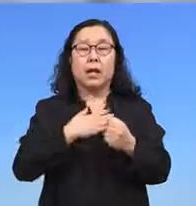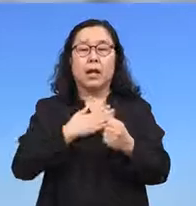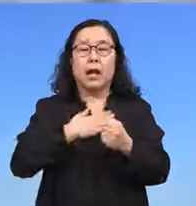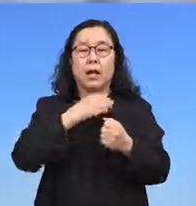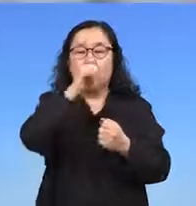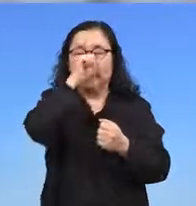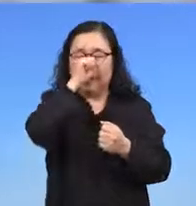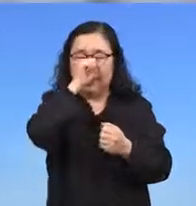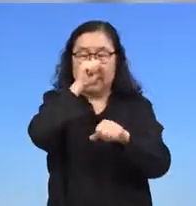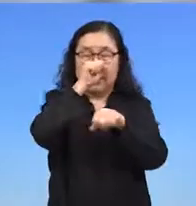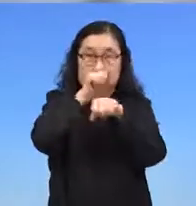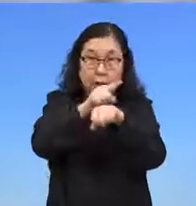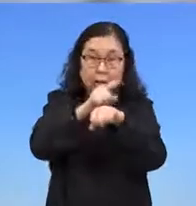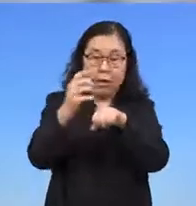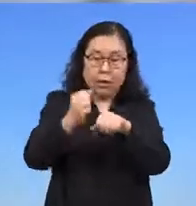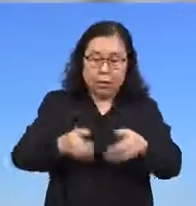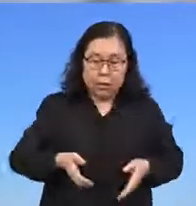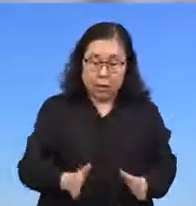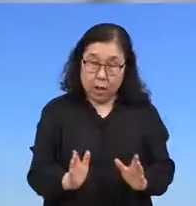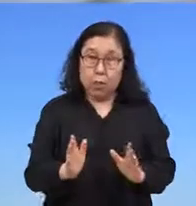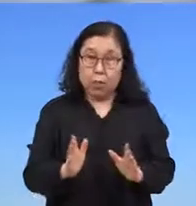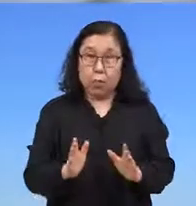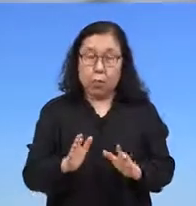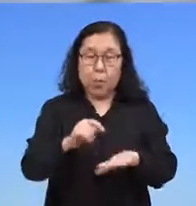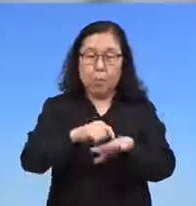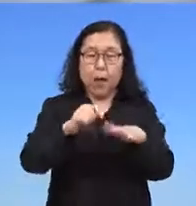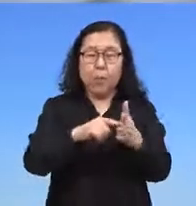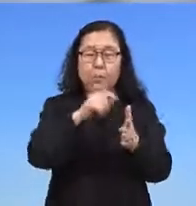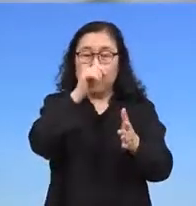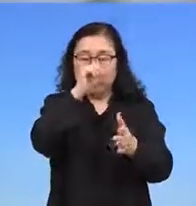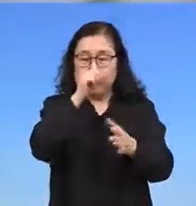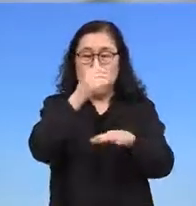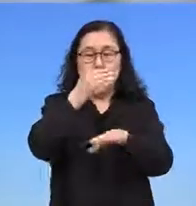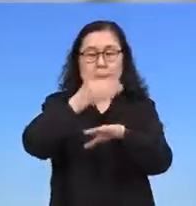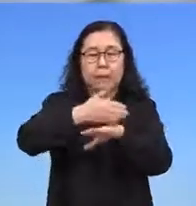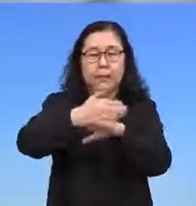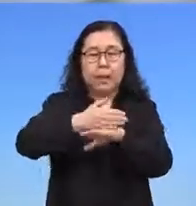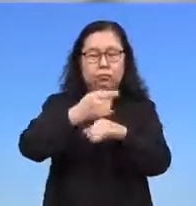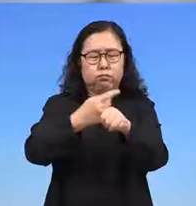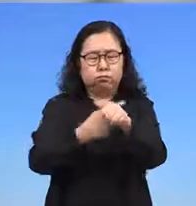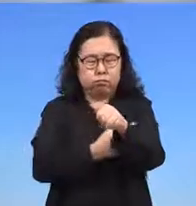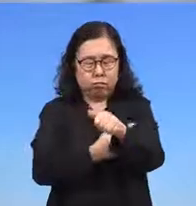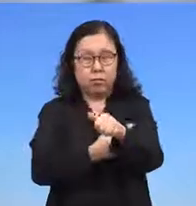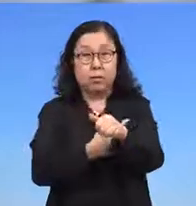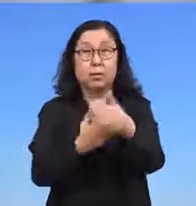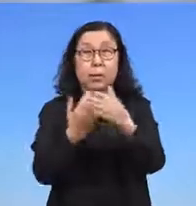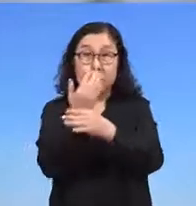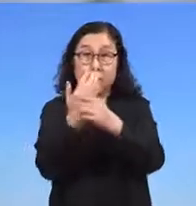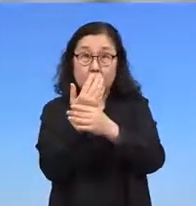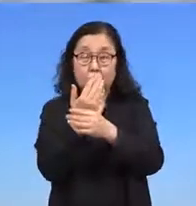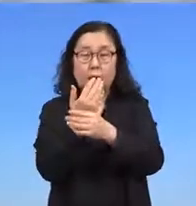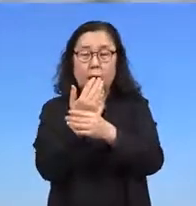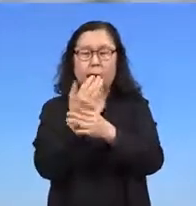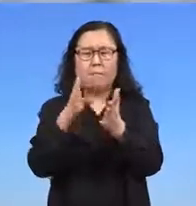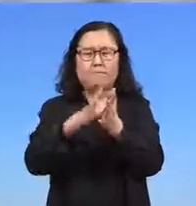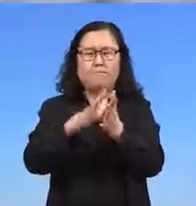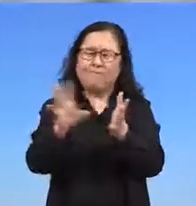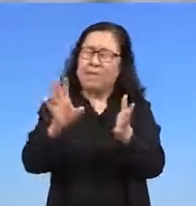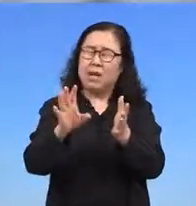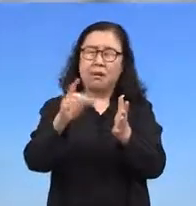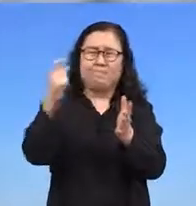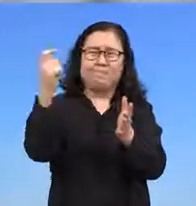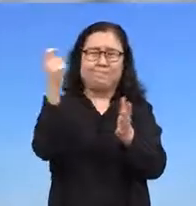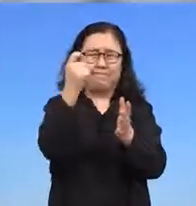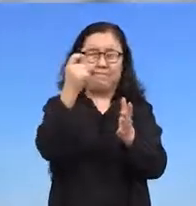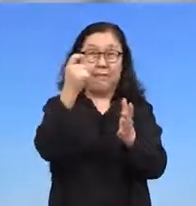선천적으로 좀 착하게 태어나고 마음이 좋은 사람은 이 감사가 저절로 생겨나고, 좀 아주 좀 강팍하게